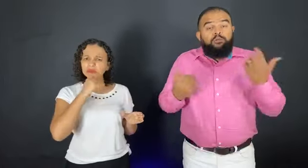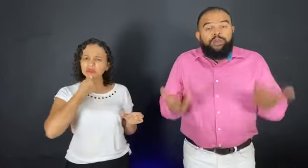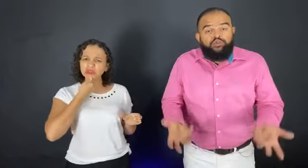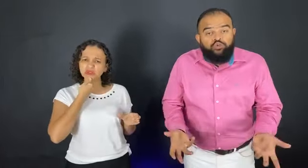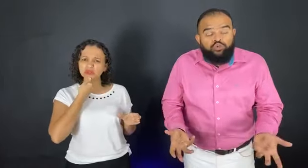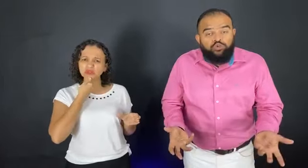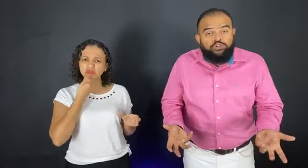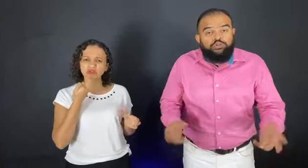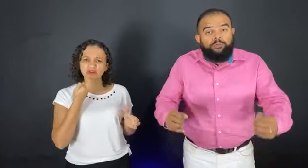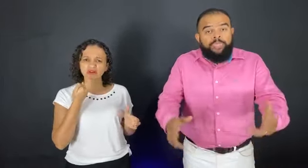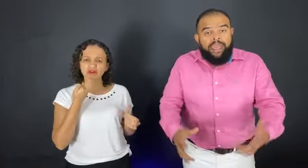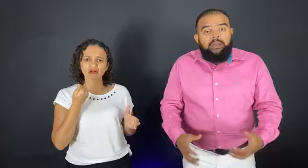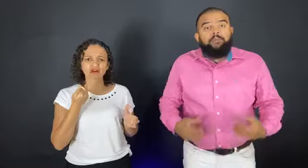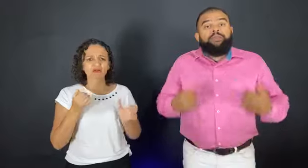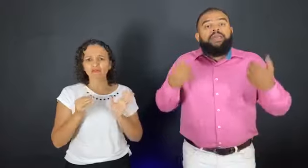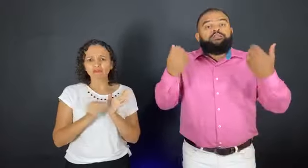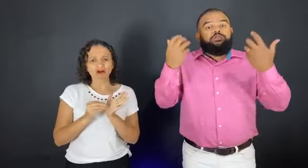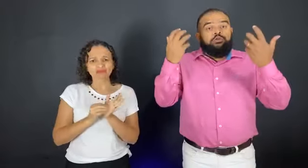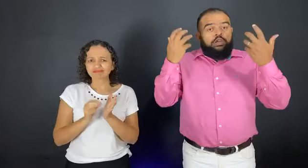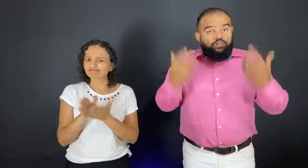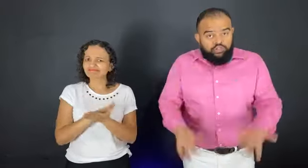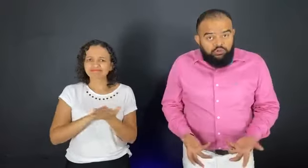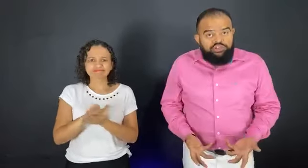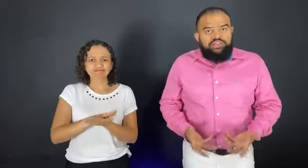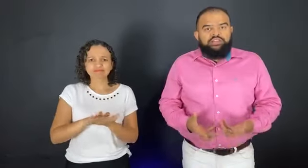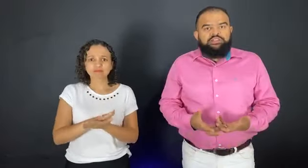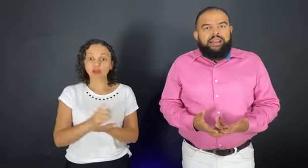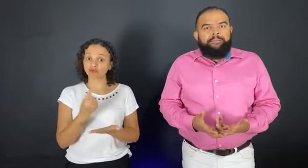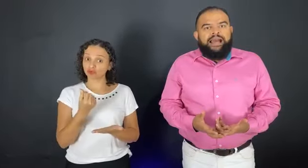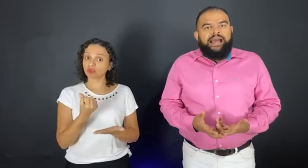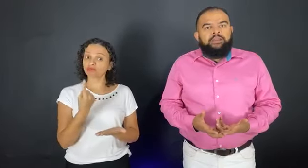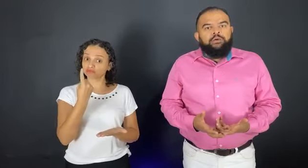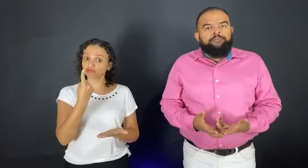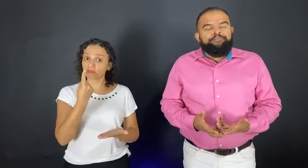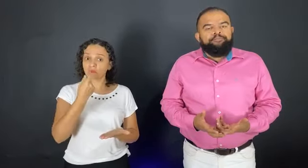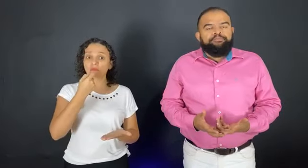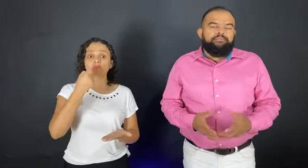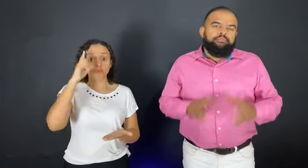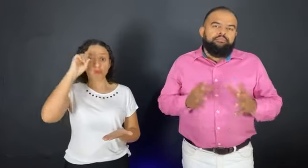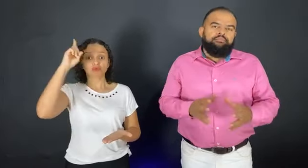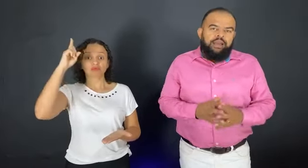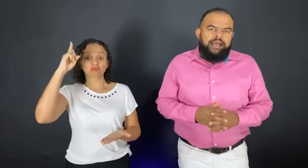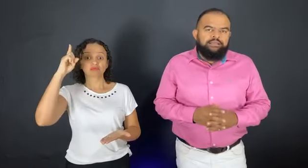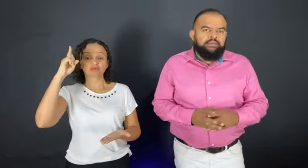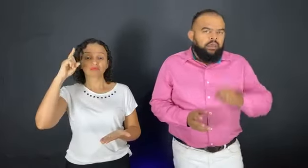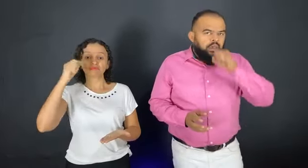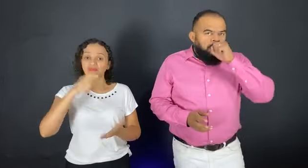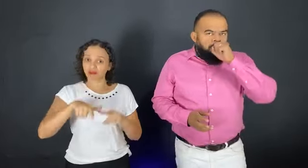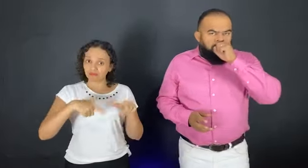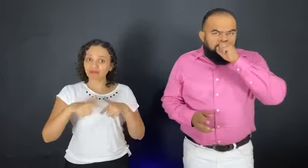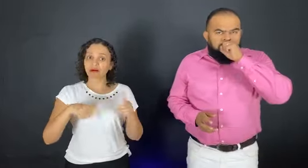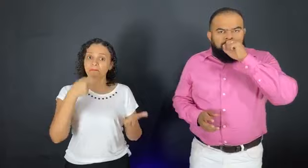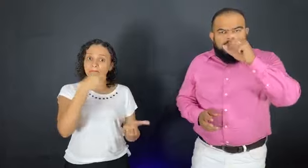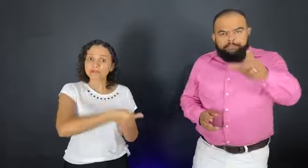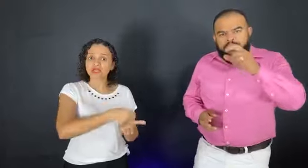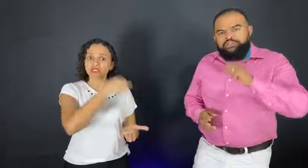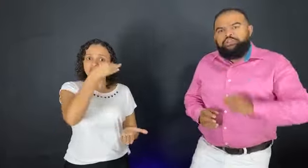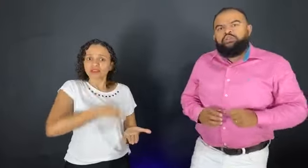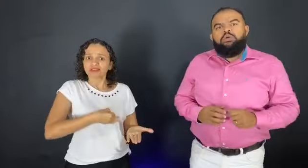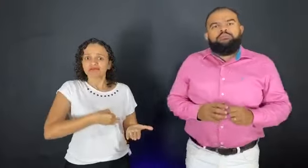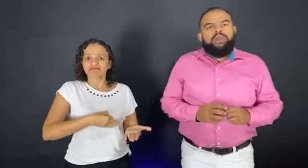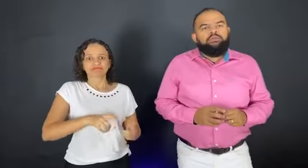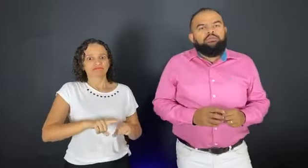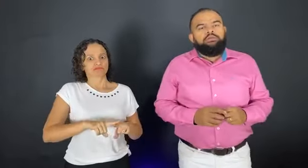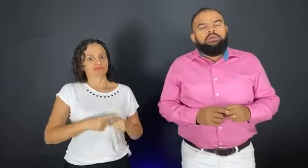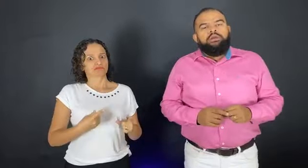verdade, era o preço justo, era o preço de um dia de trabalho. Mas, a